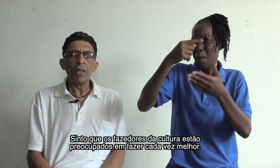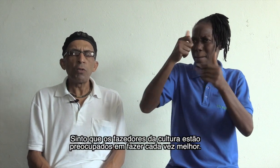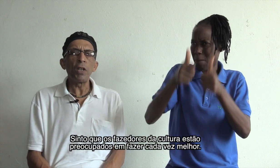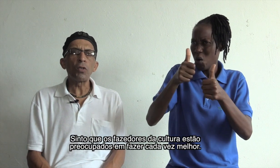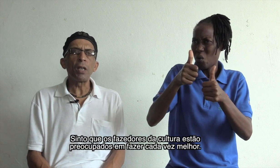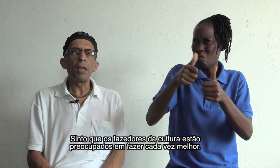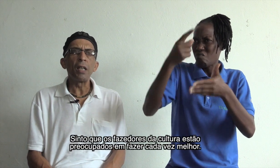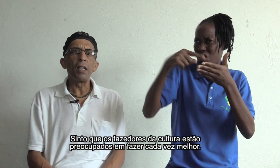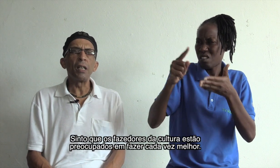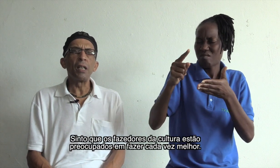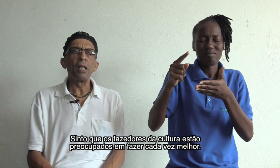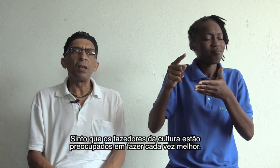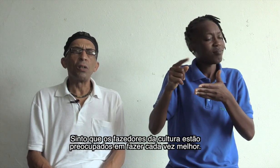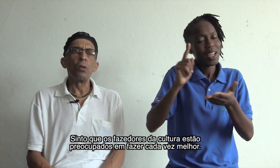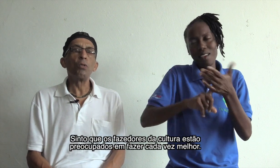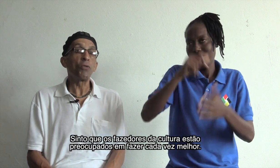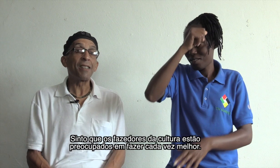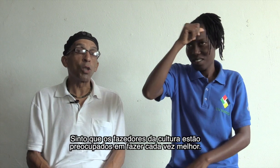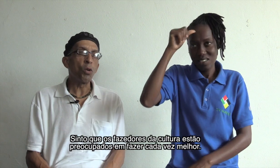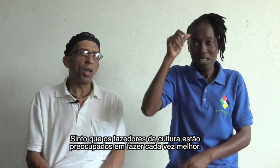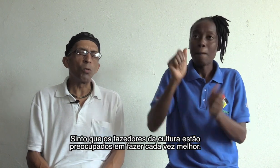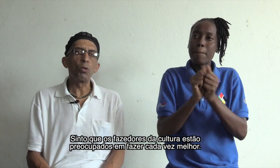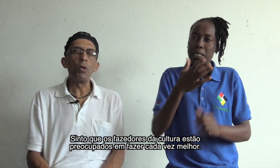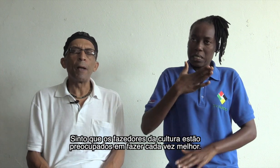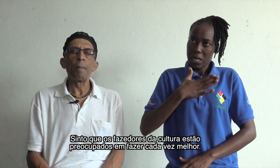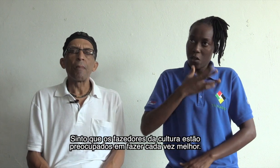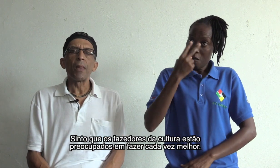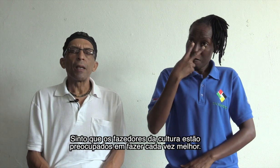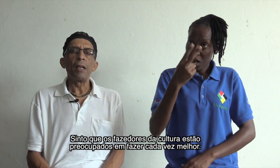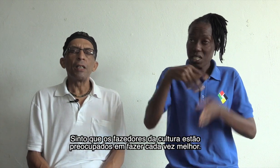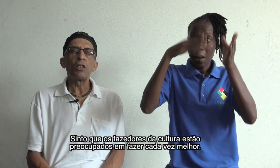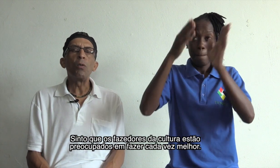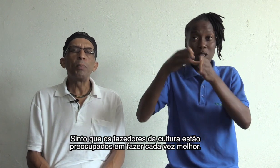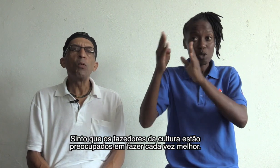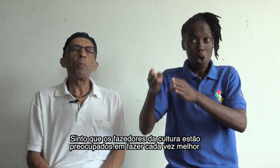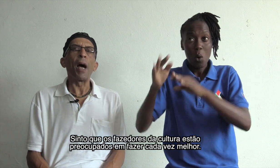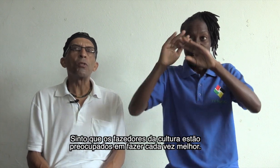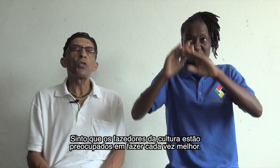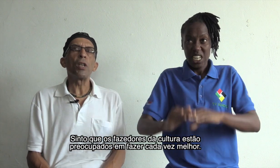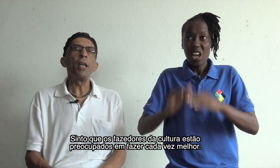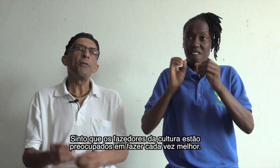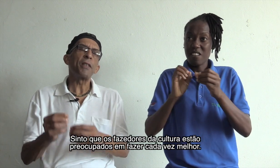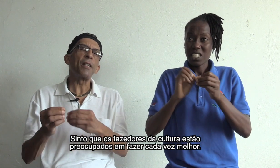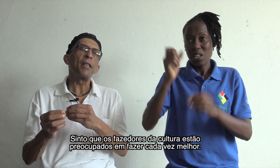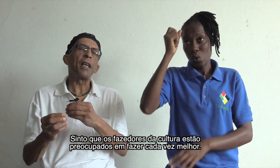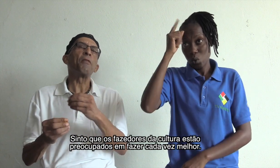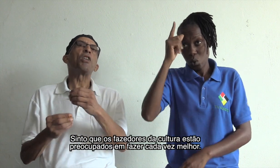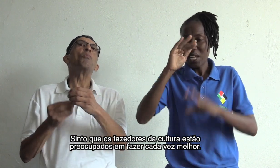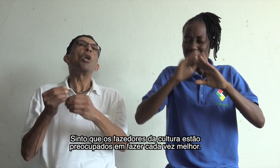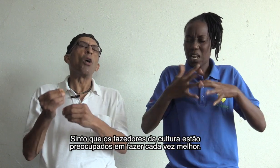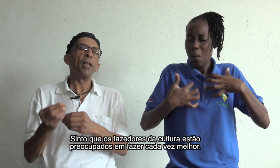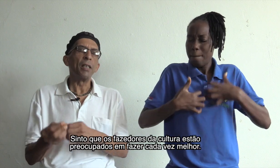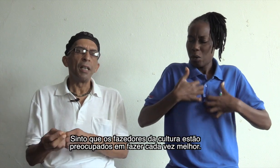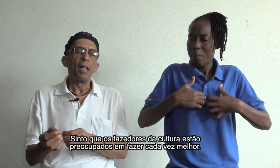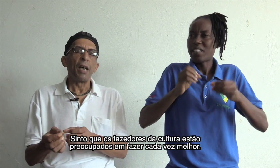Mas eu vejo que os fazedores da cultura estão preocupados em fazer cada